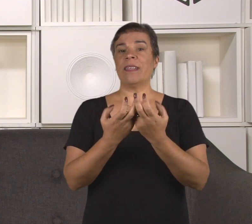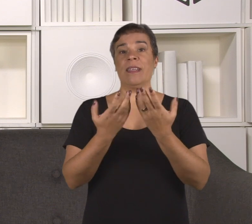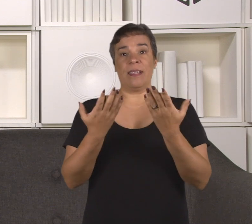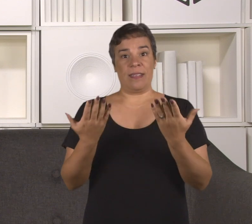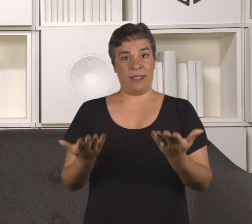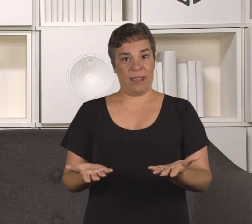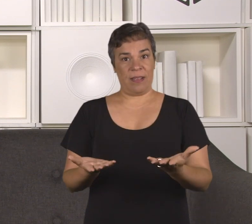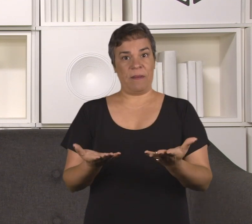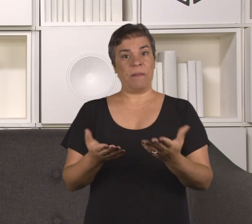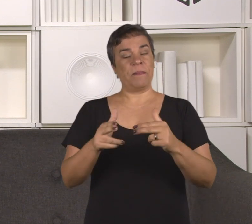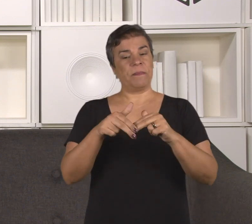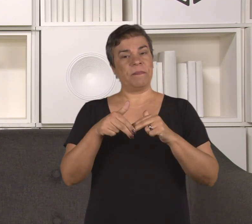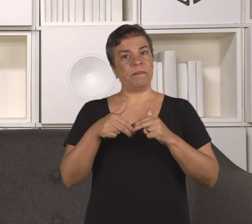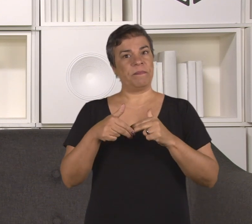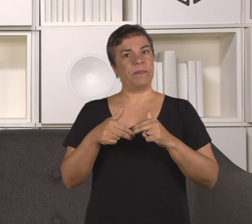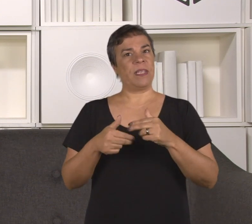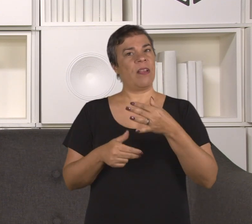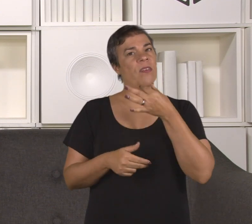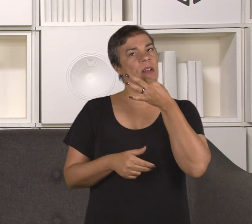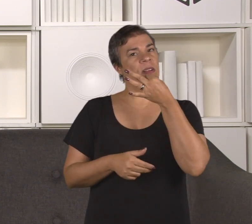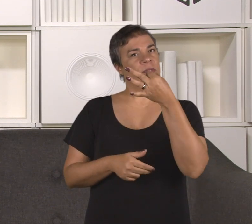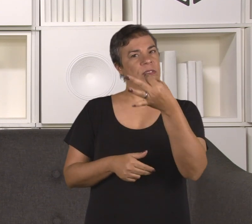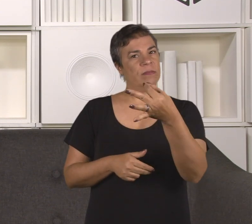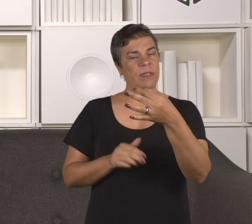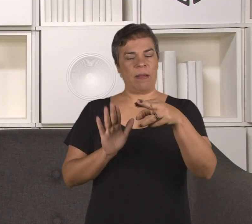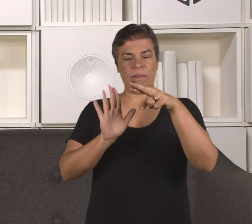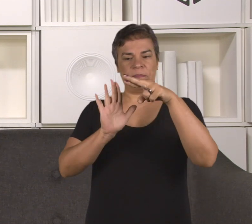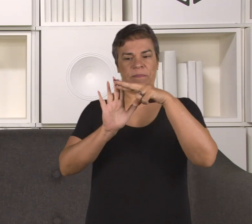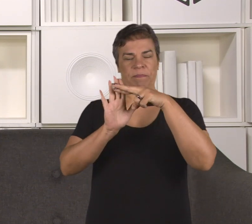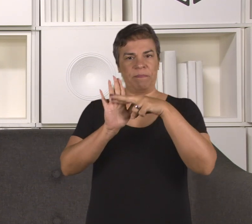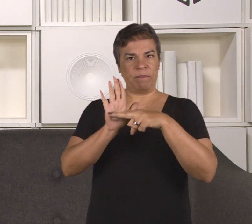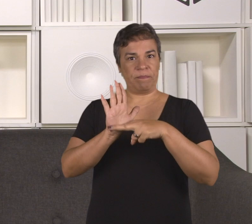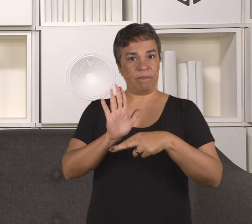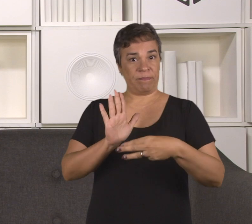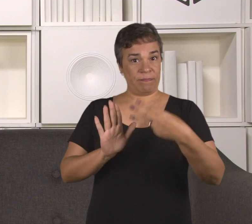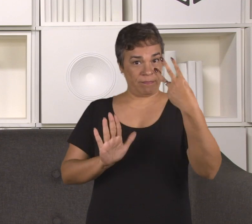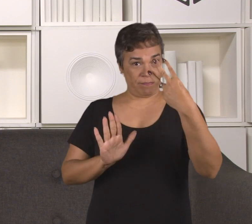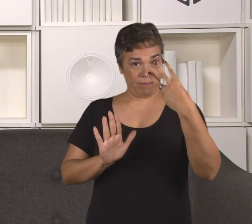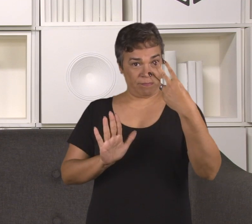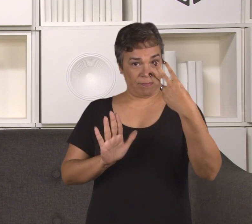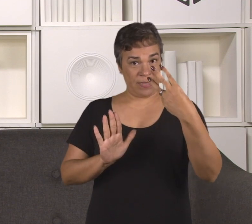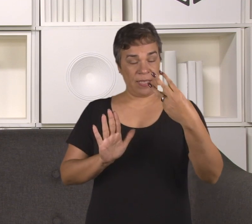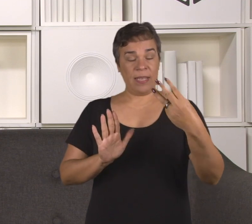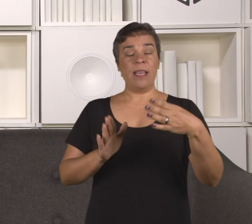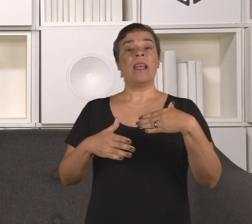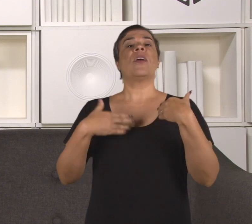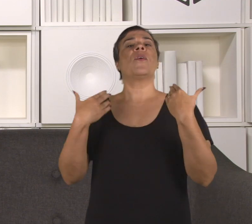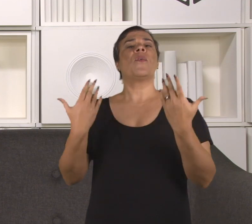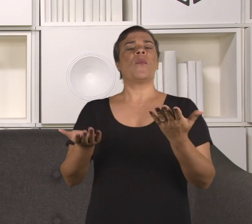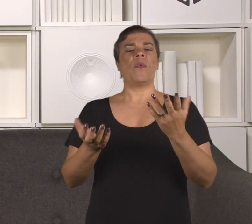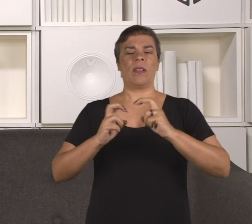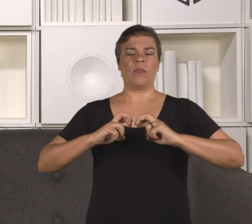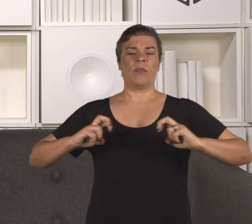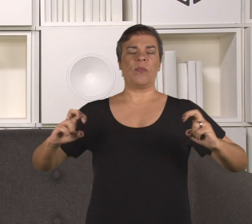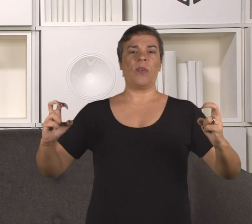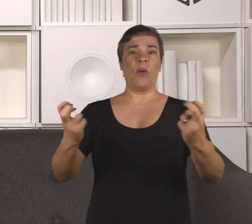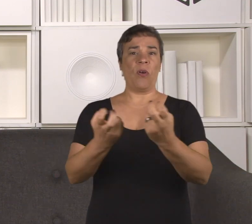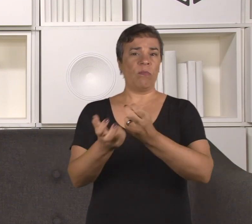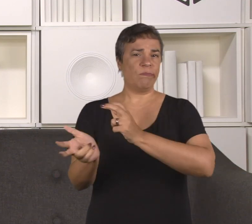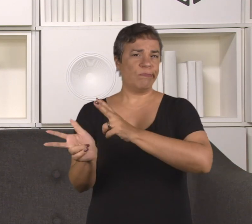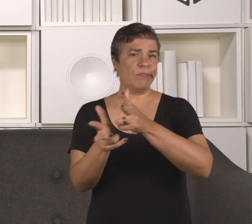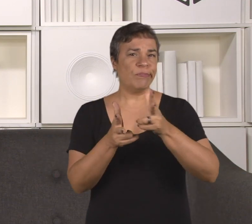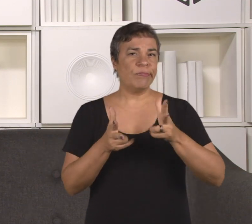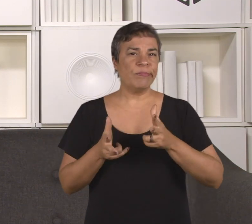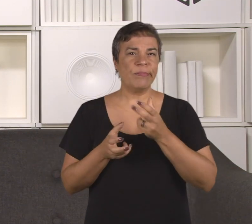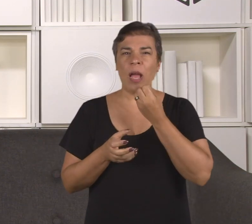a você as minhas 3 regras para uma boa roda de conversa. Quando é que essa roda de conversa é boa? O que tem